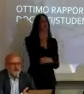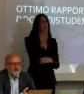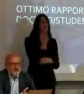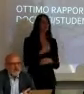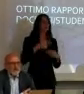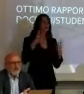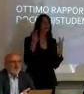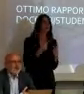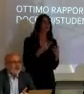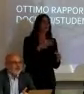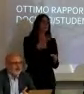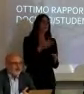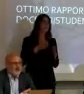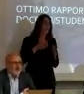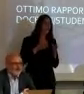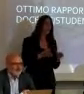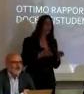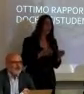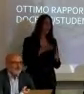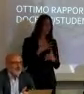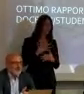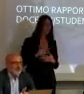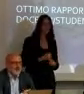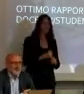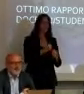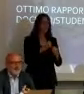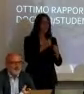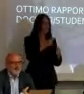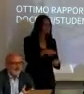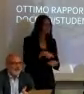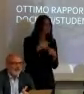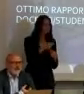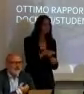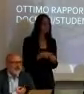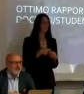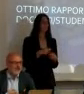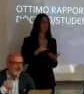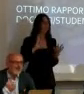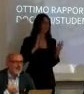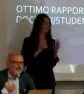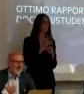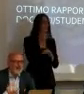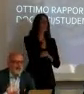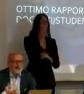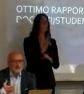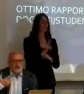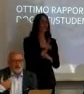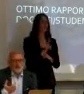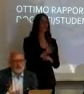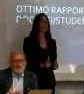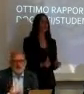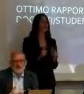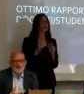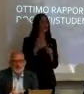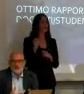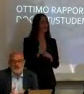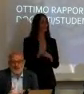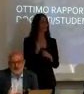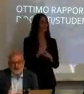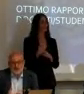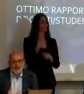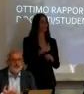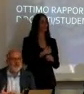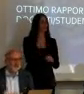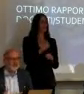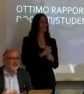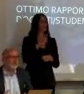ti trascina, ti motiva e ti rende bravo e ti dà la forza di poterlo fare meglio di qualcosa che invece ti interessa